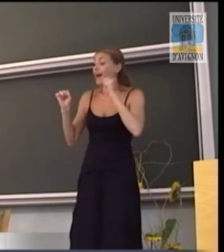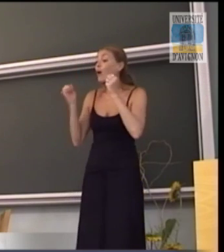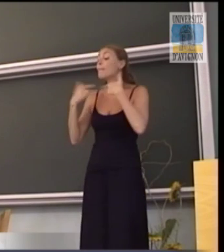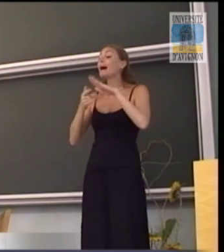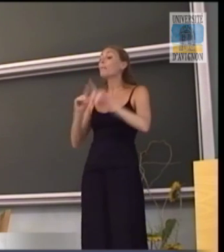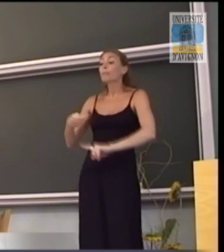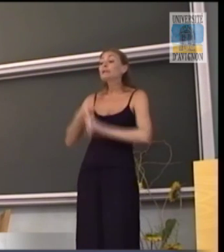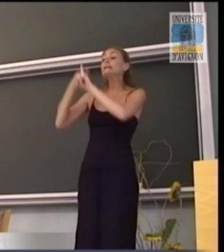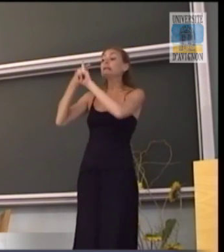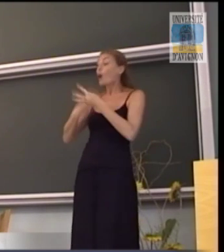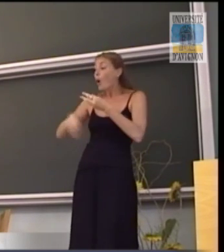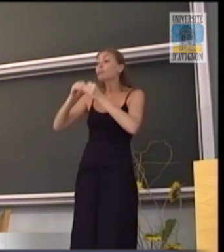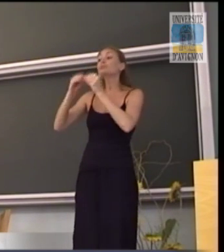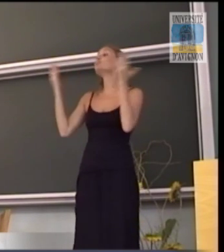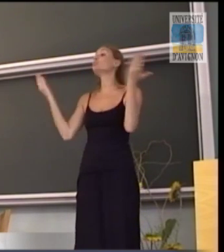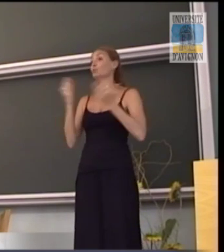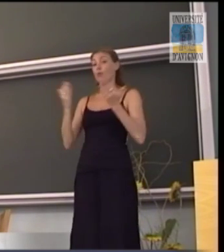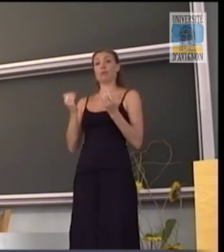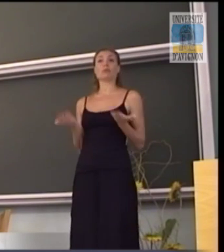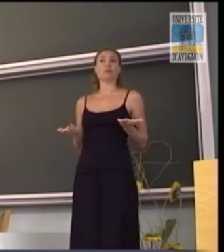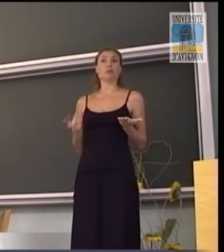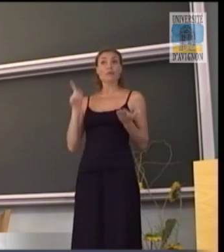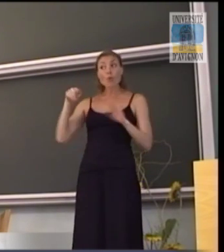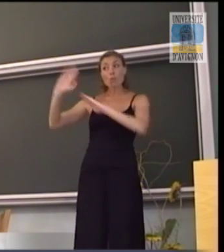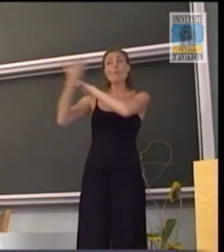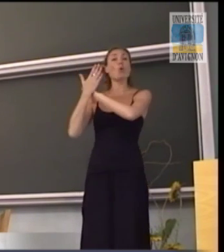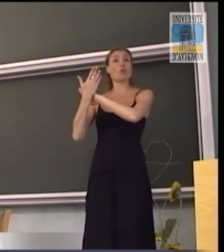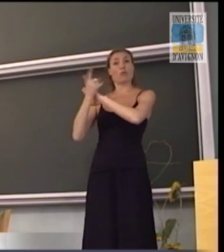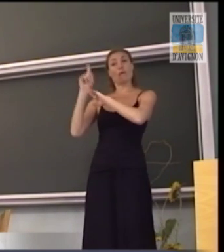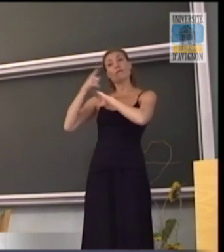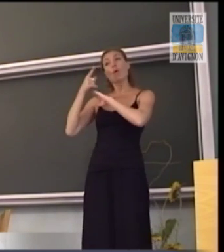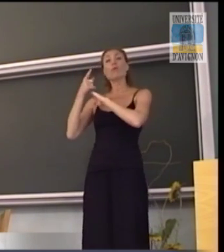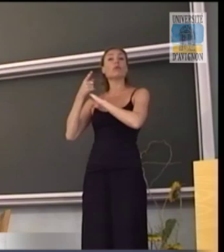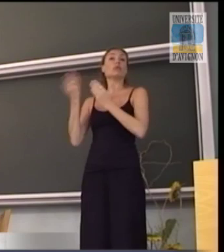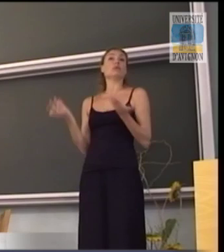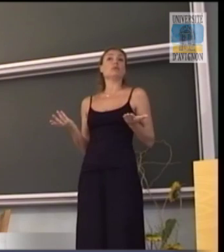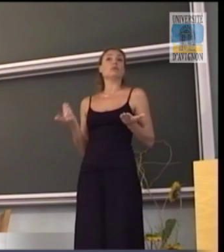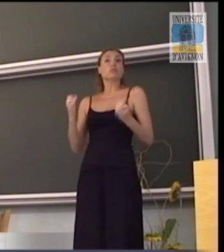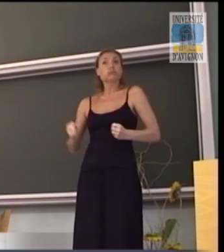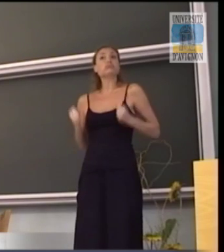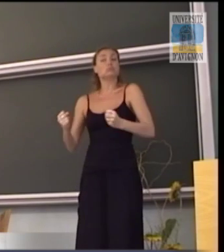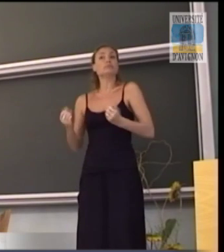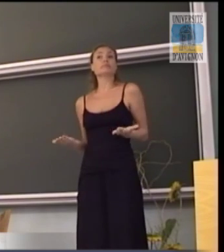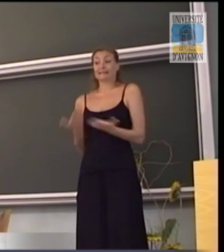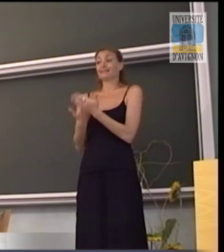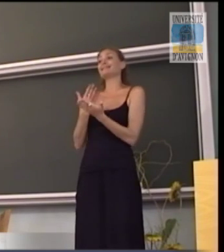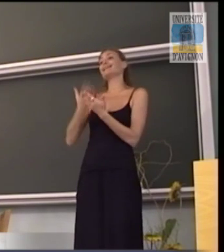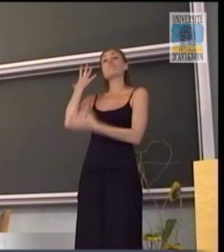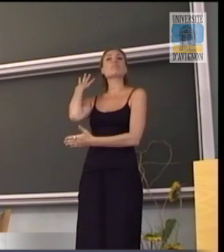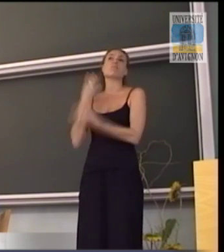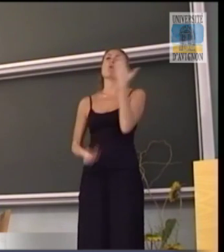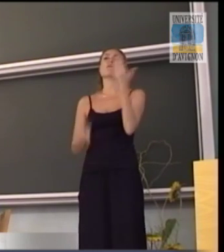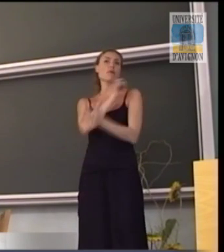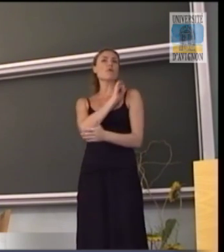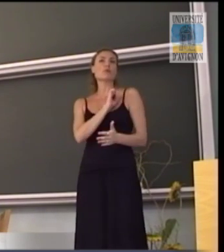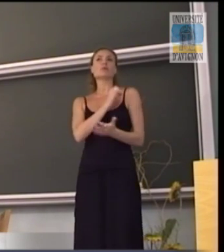apportes qui me permet de voir que tu n'es pas comme l'autre? Et ça, ça me manque. Et je trouve que c'est surtout ça qui me semble